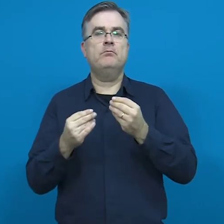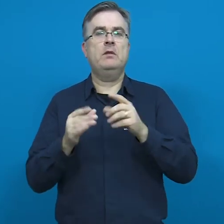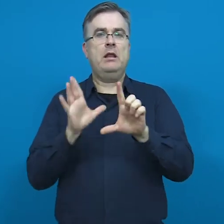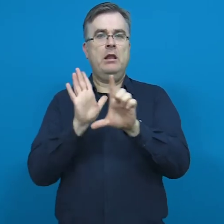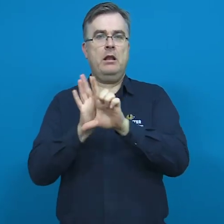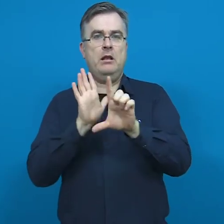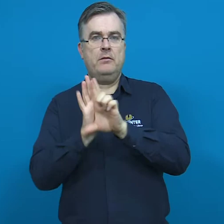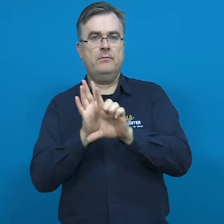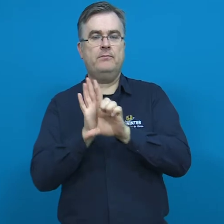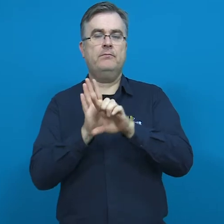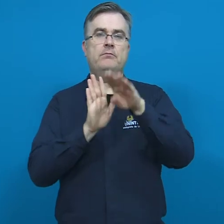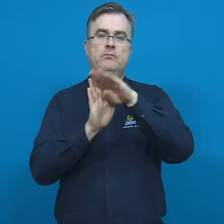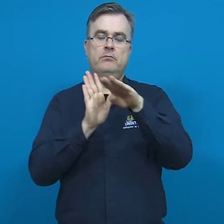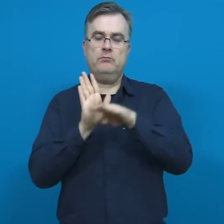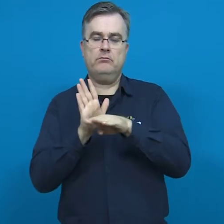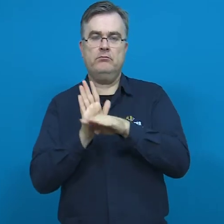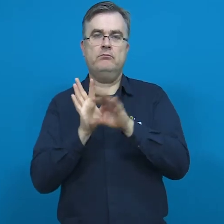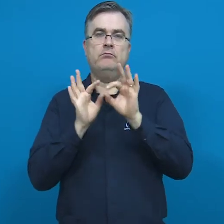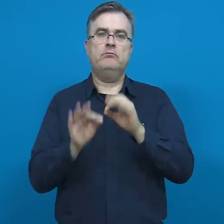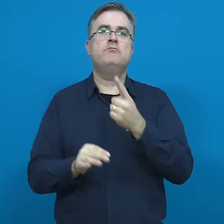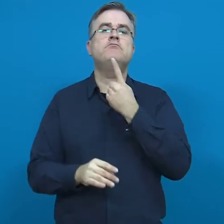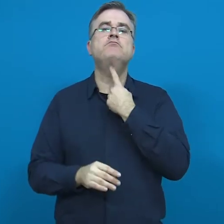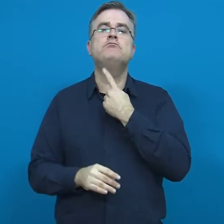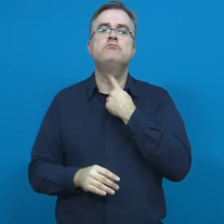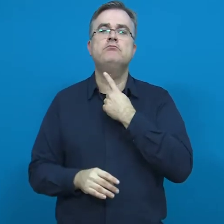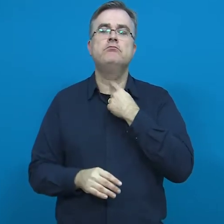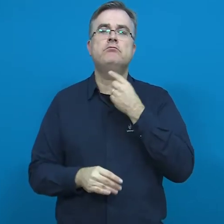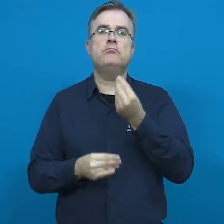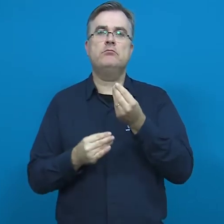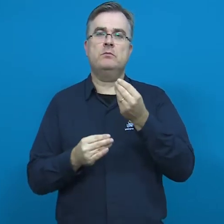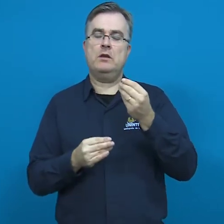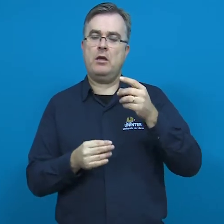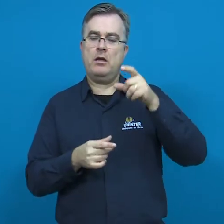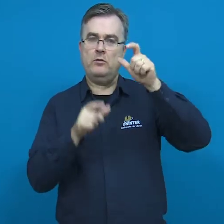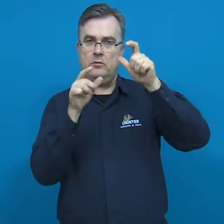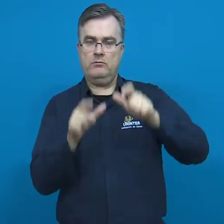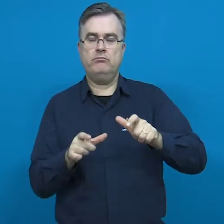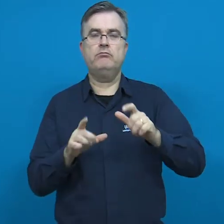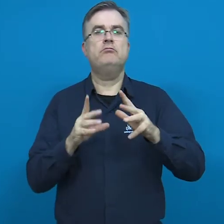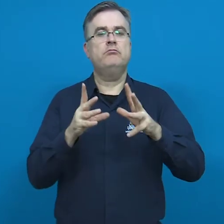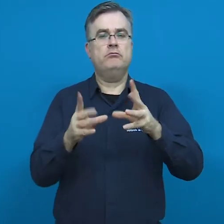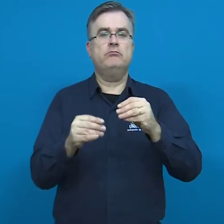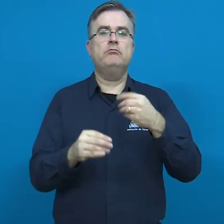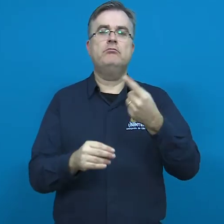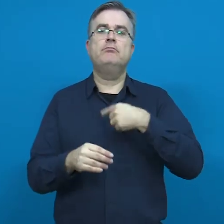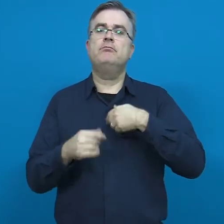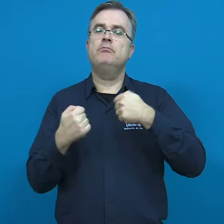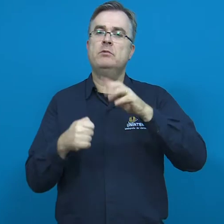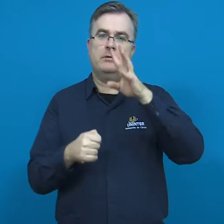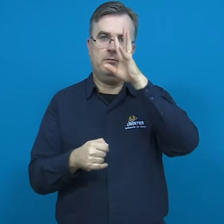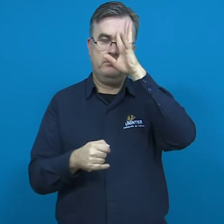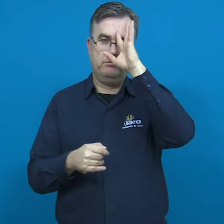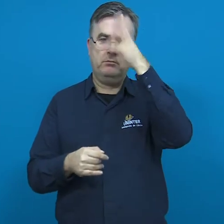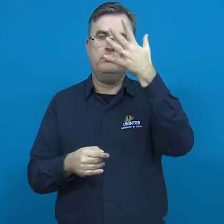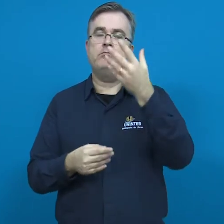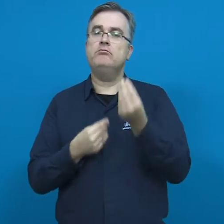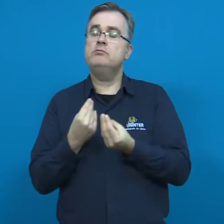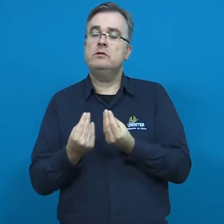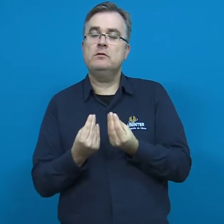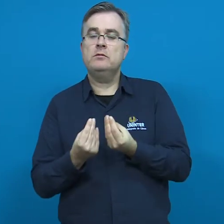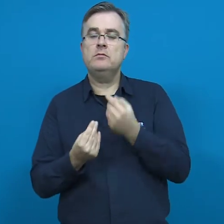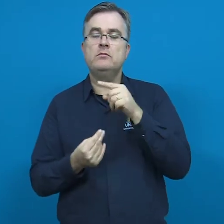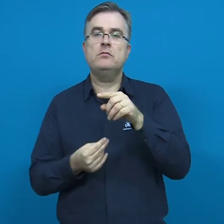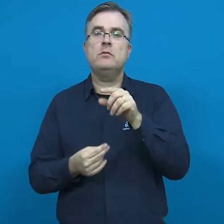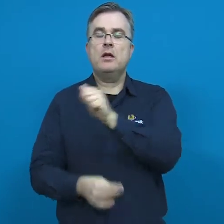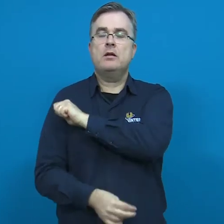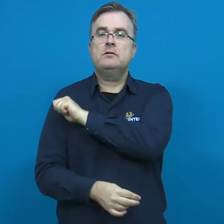de uma certa burocracia, de uma questão legal, de vontade da mantenedora e assim por diante. Mas ele vai ter que resolver, vai ter que se